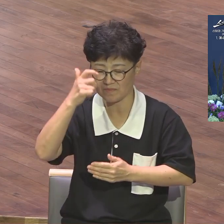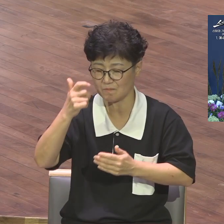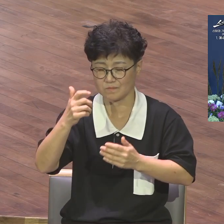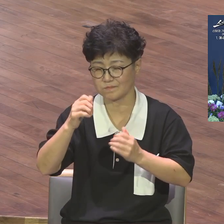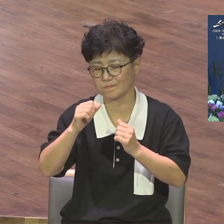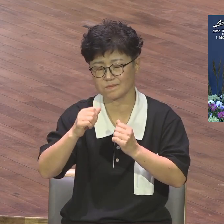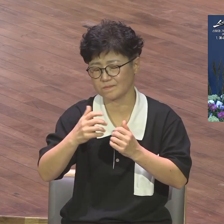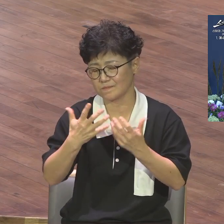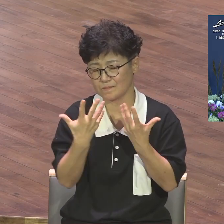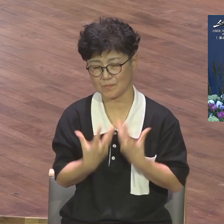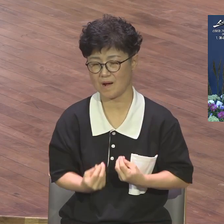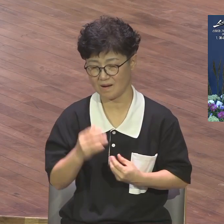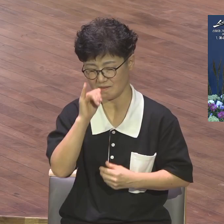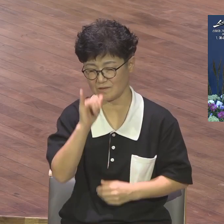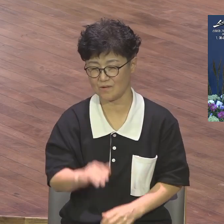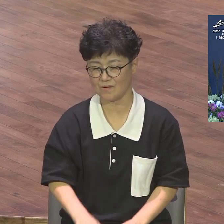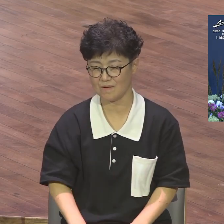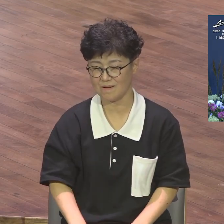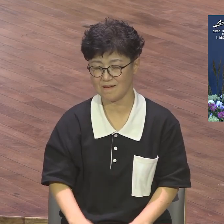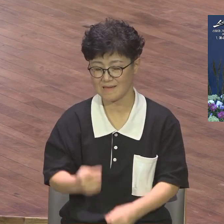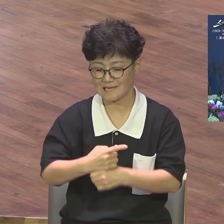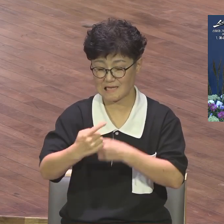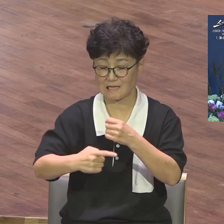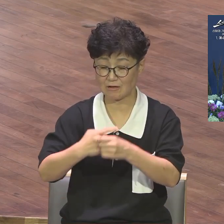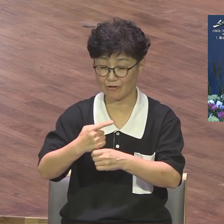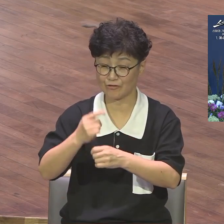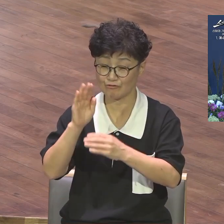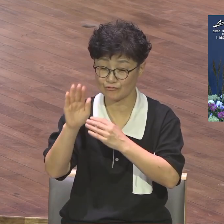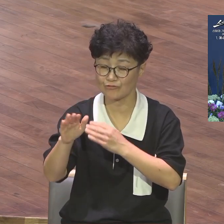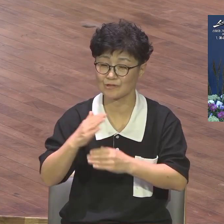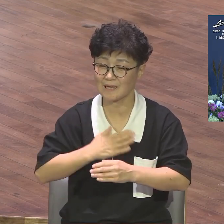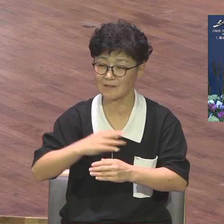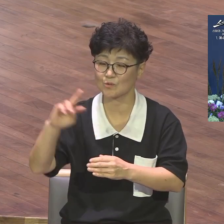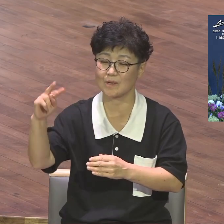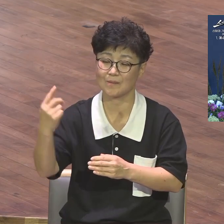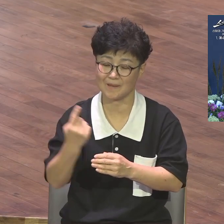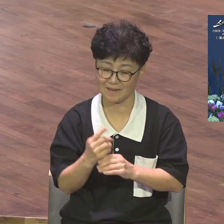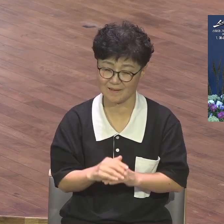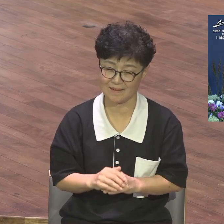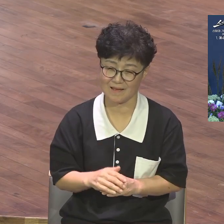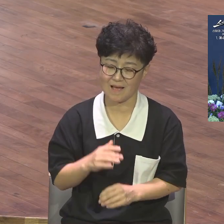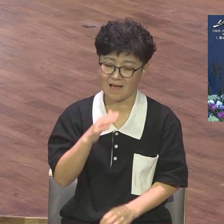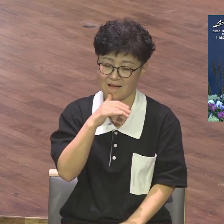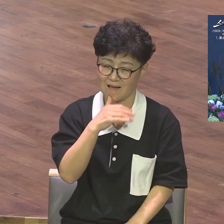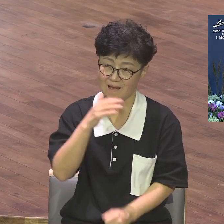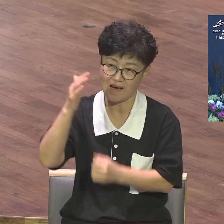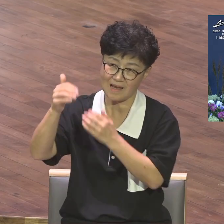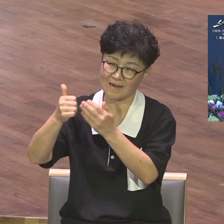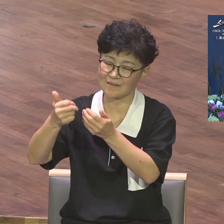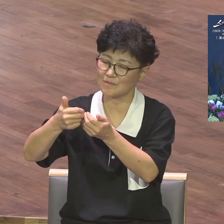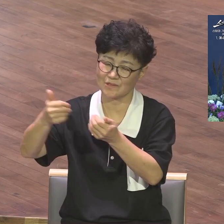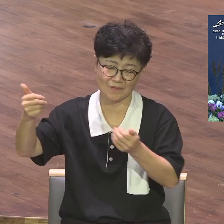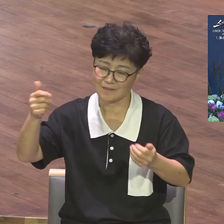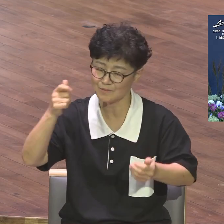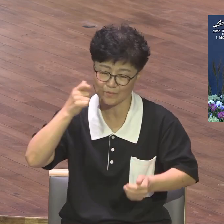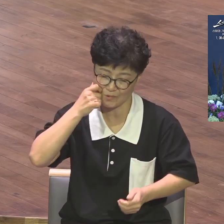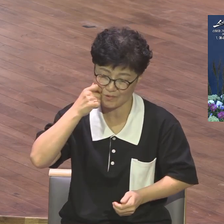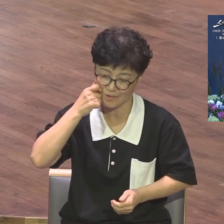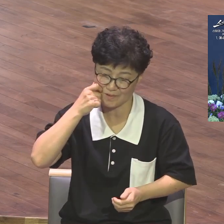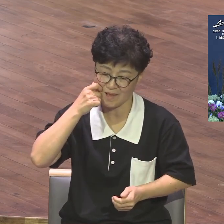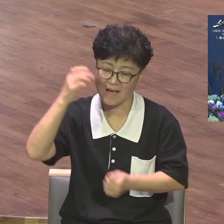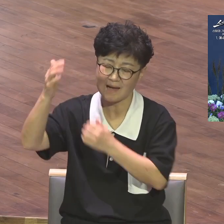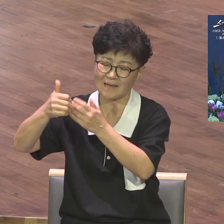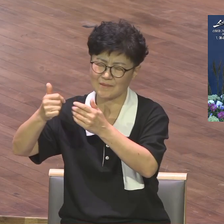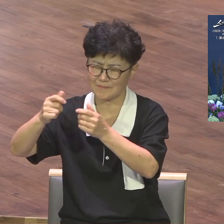나는 하나님을 떠날 수 없는 존재구나. 나는 하나님을 얼마든지 떠날 줄 알았는데 하나님은 여전히 나를 붙잡고 있었다는 거. 예, 그걸